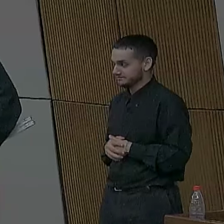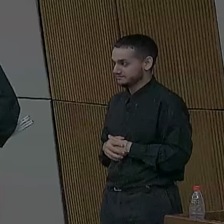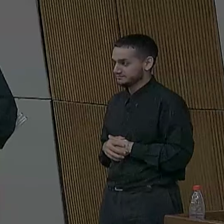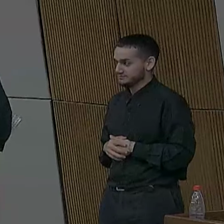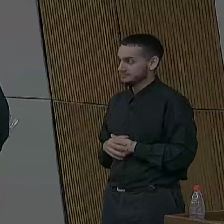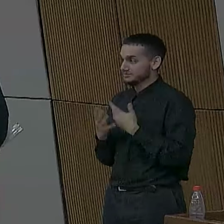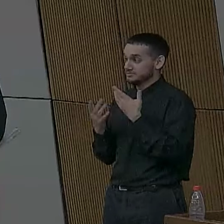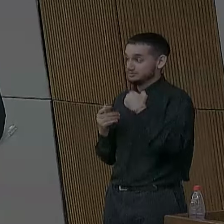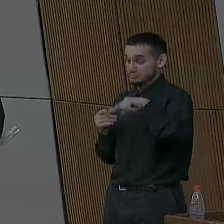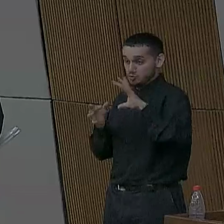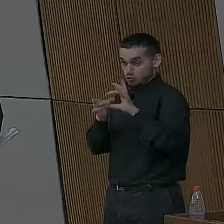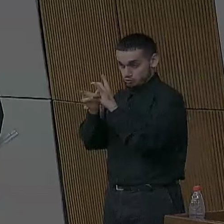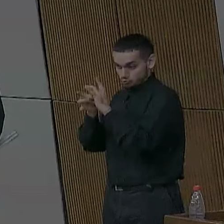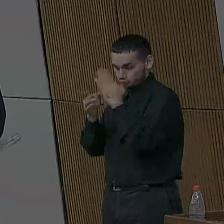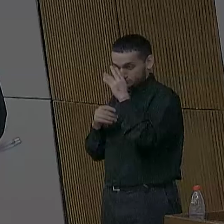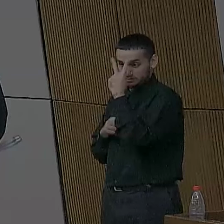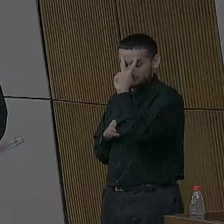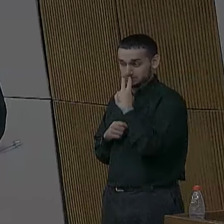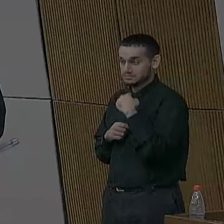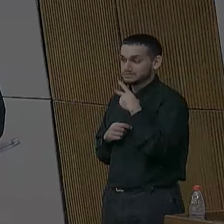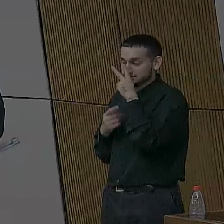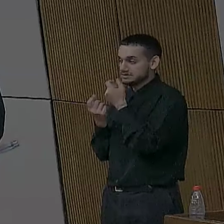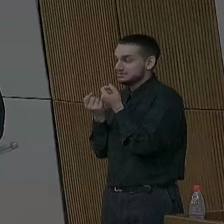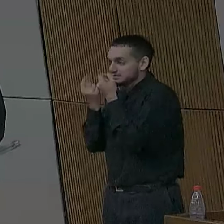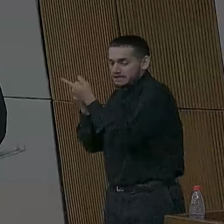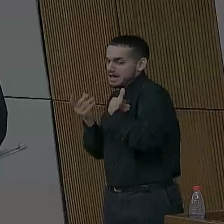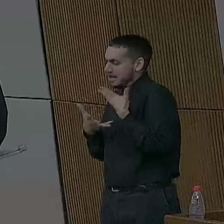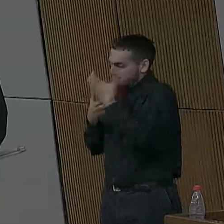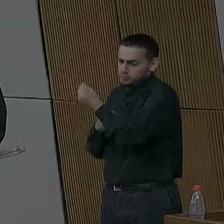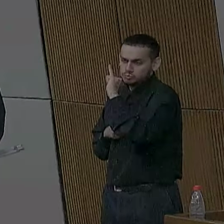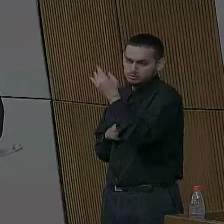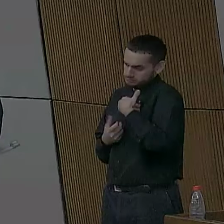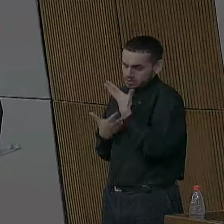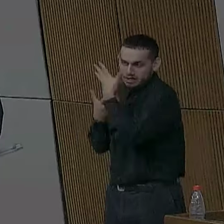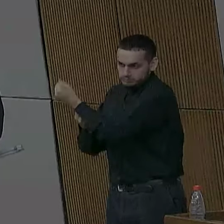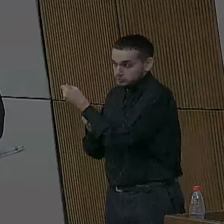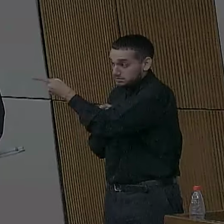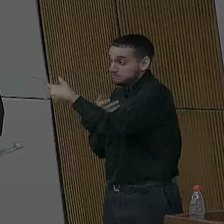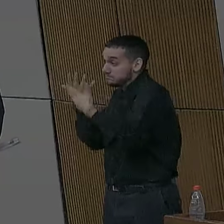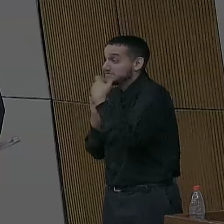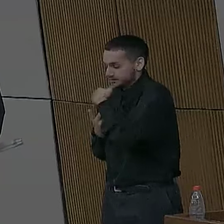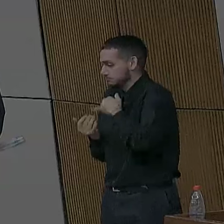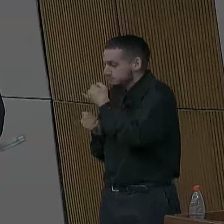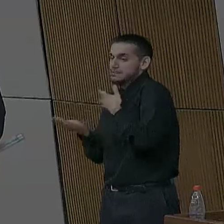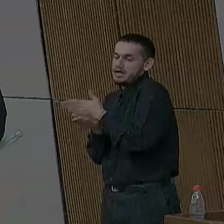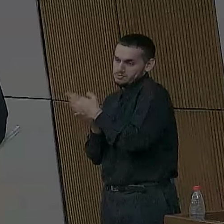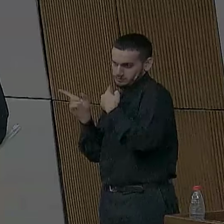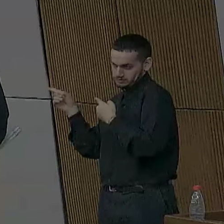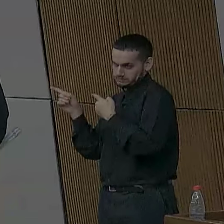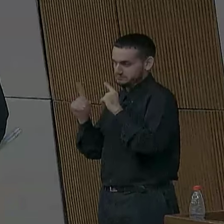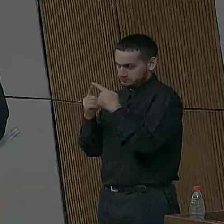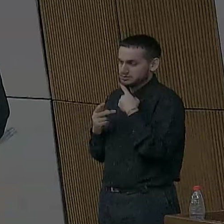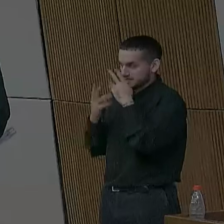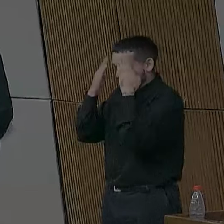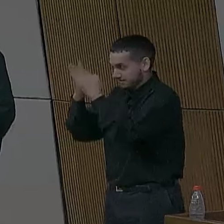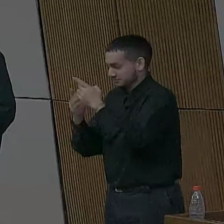Entonces, desde la Unión, le damos todo el apoyo y que cuente con nosotros. En este sentido también